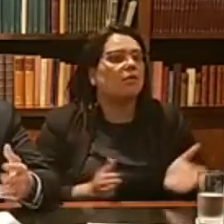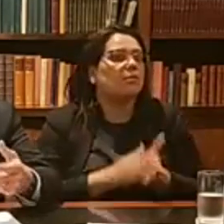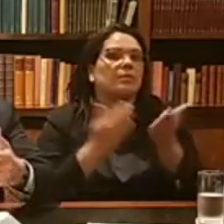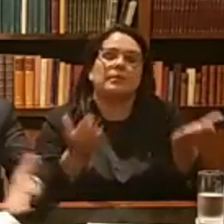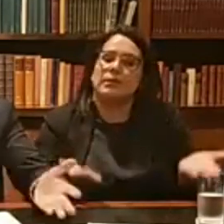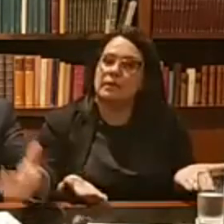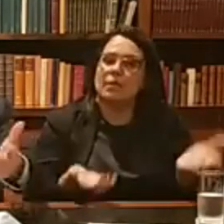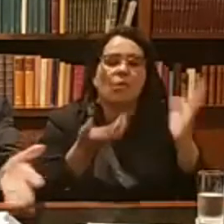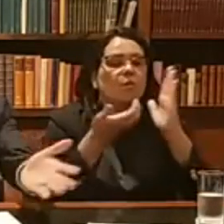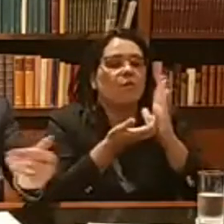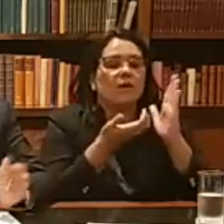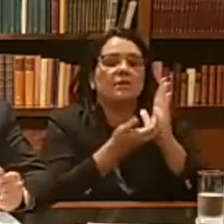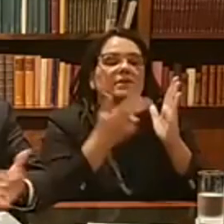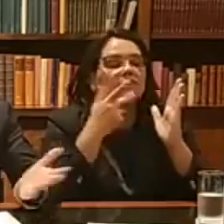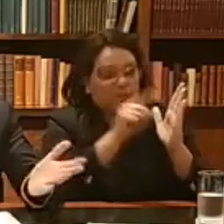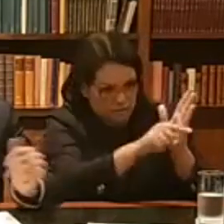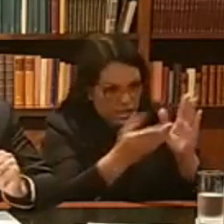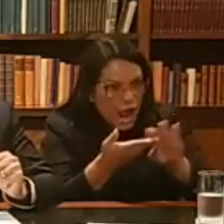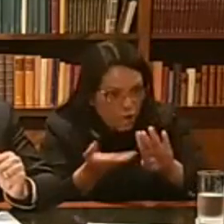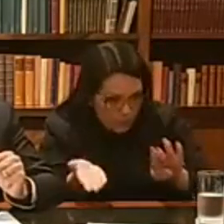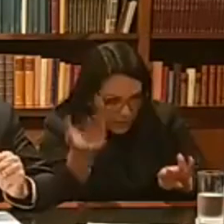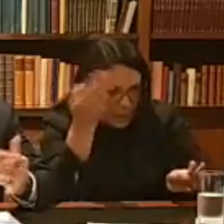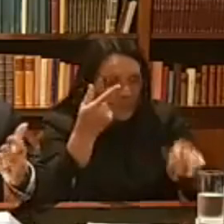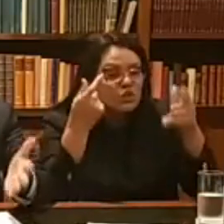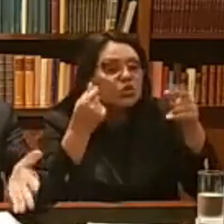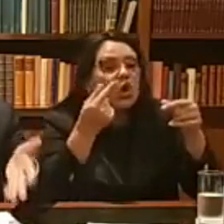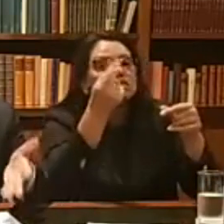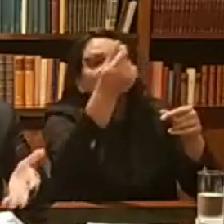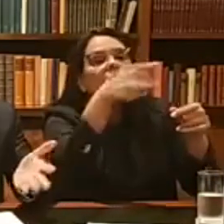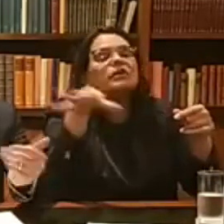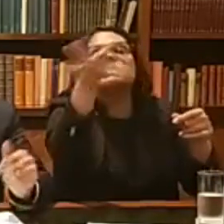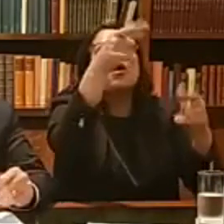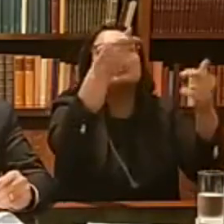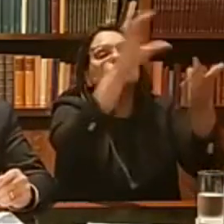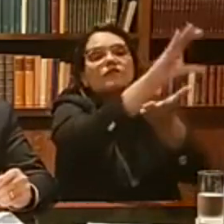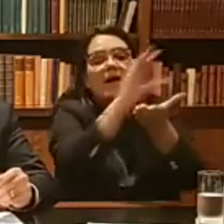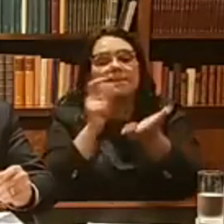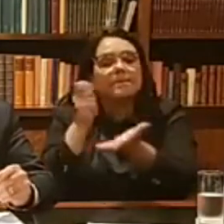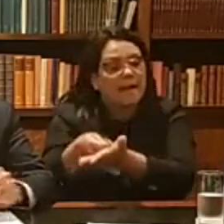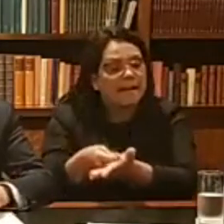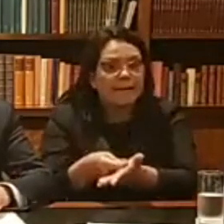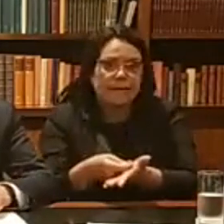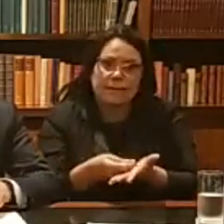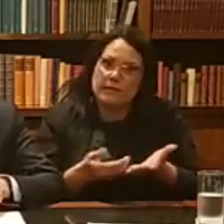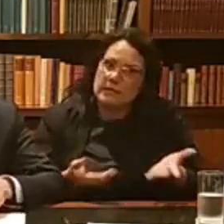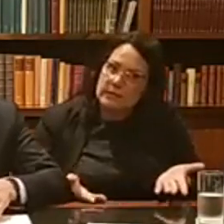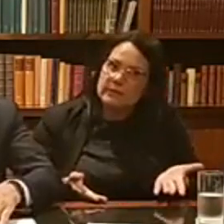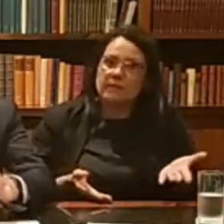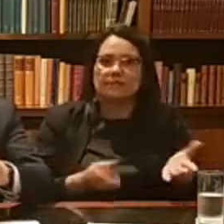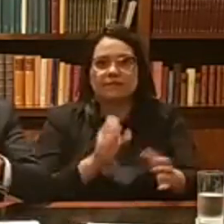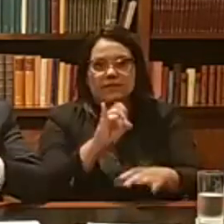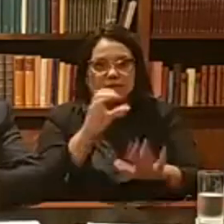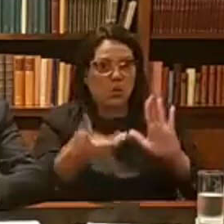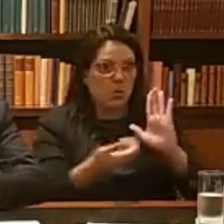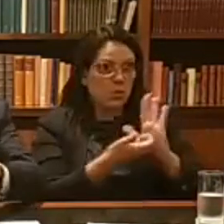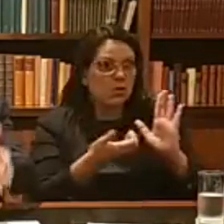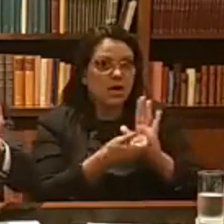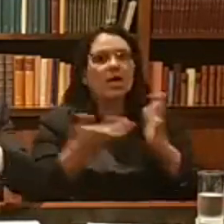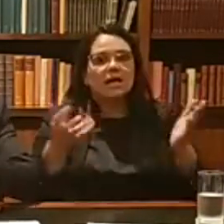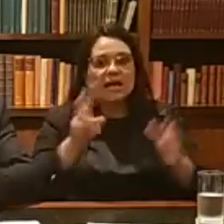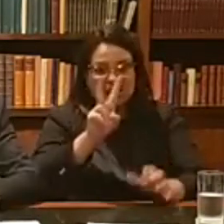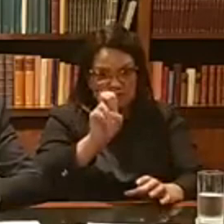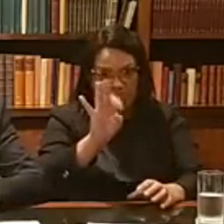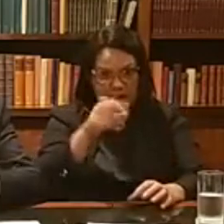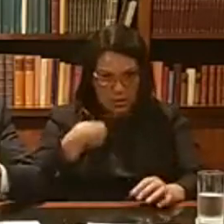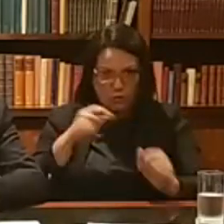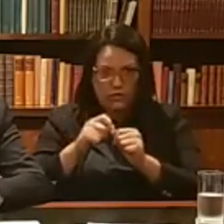tem que dizer de onde vem o dinheiro para pagar esse extra. Só isso, mais nada. Se dizer como está na própria condição. Agora, se o Congresso quer derrubar o veto, derrube